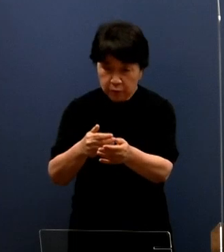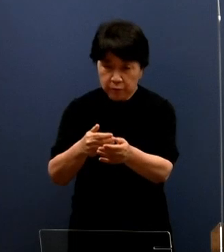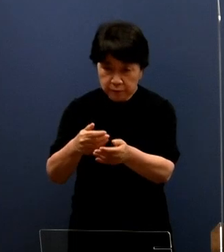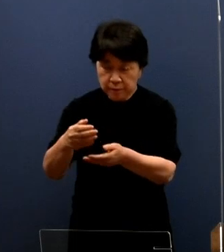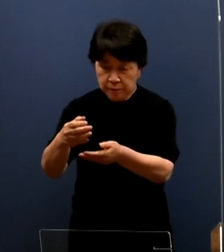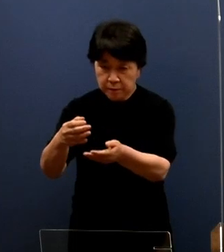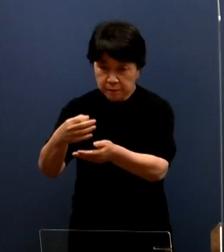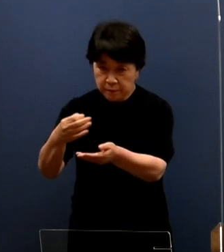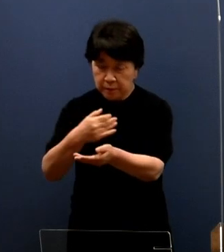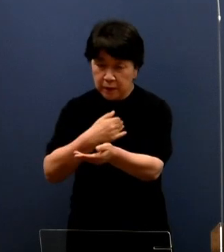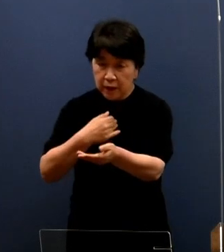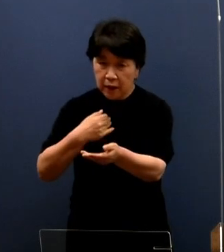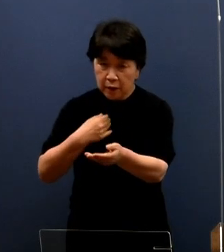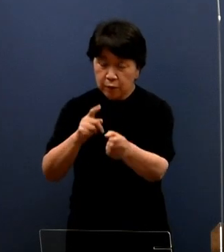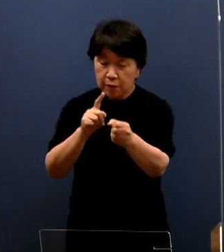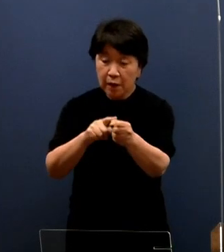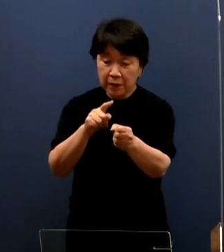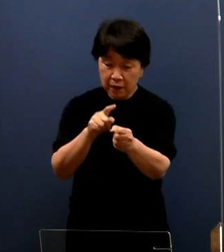ので、